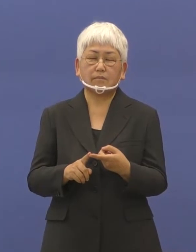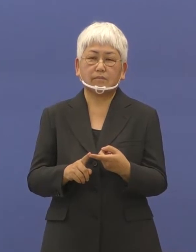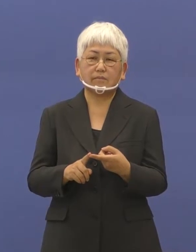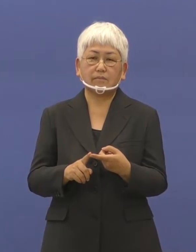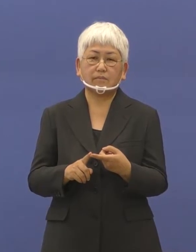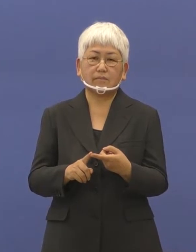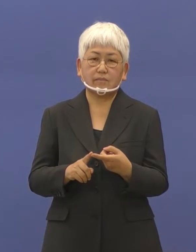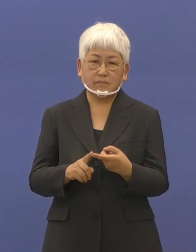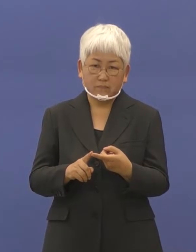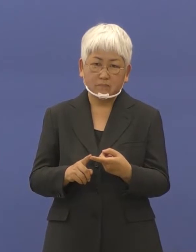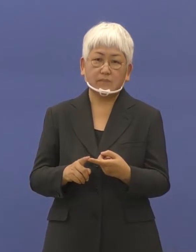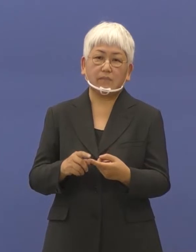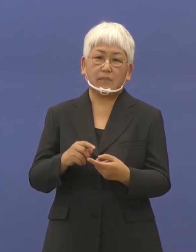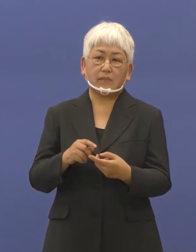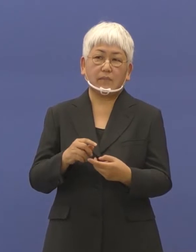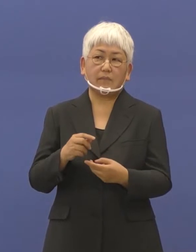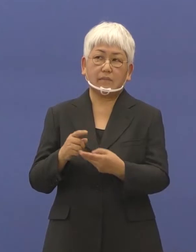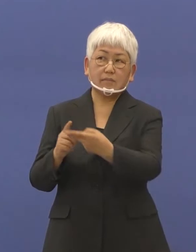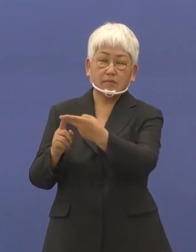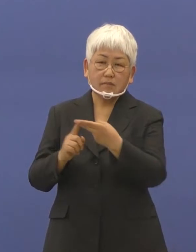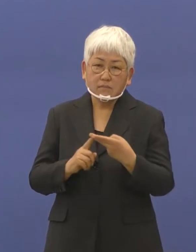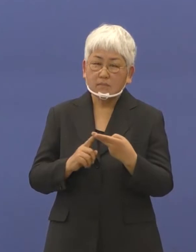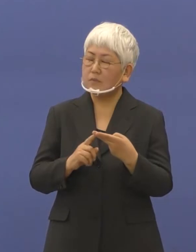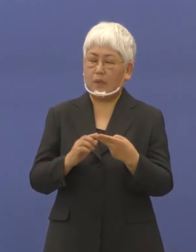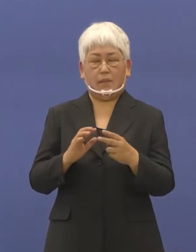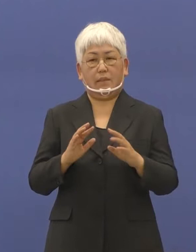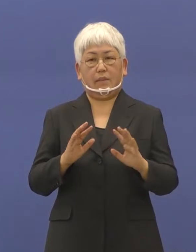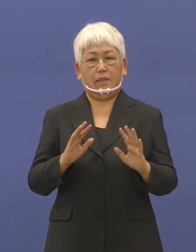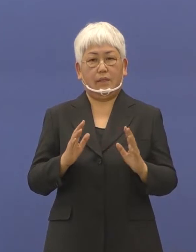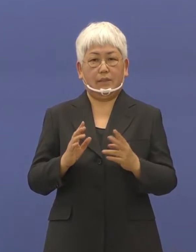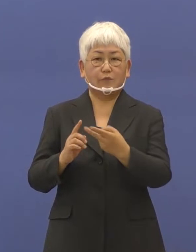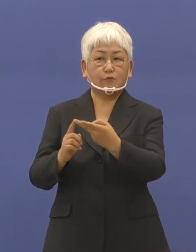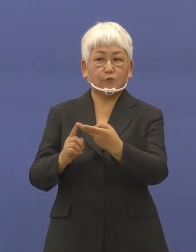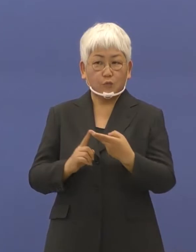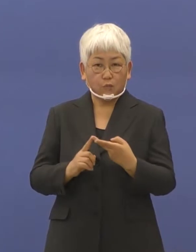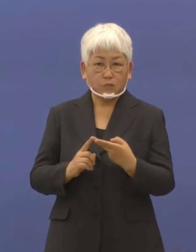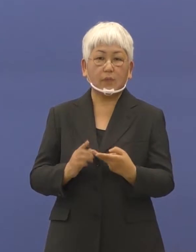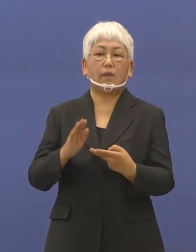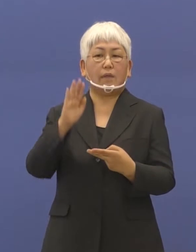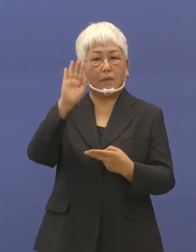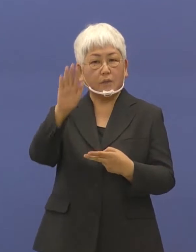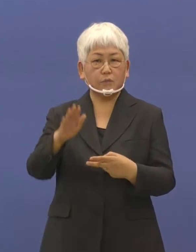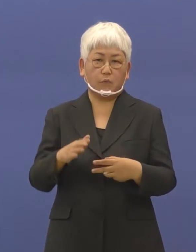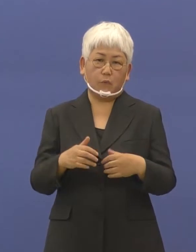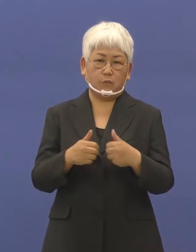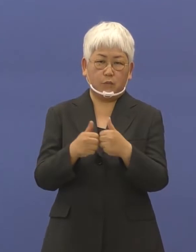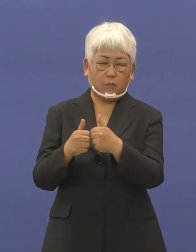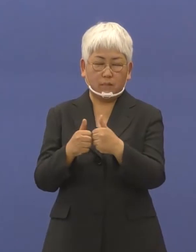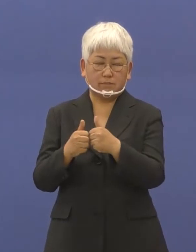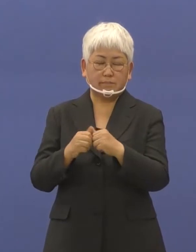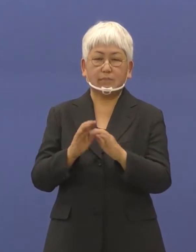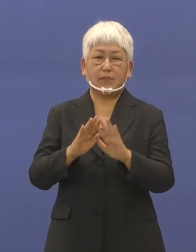案内は来ておりませんので、案内が届き次第検討することになると思います。